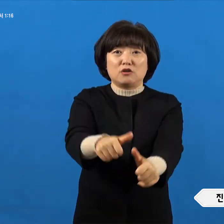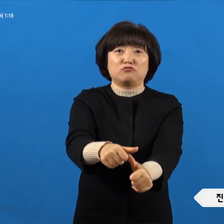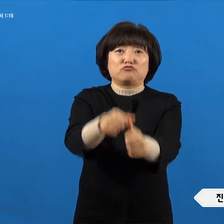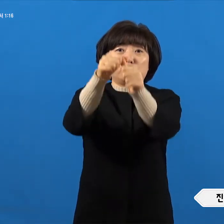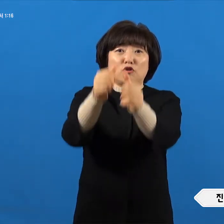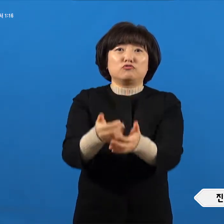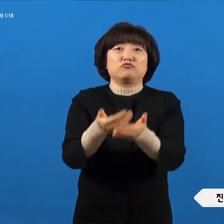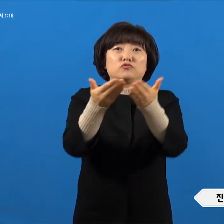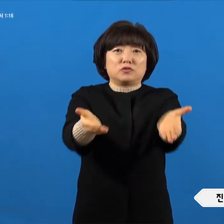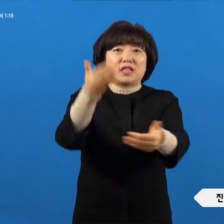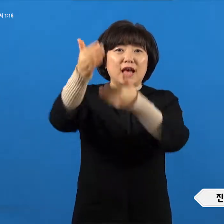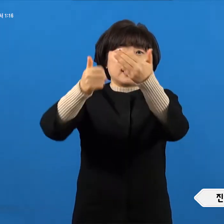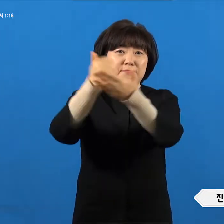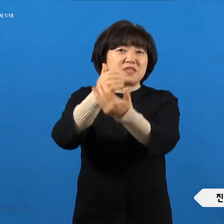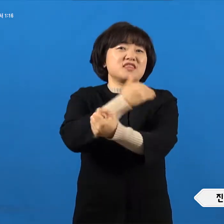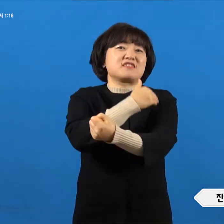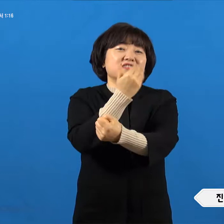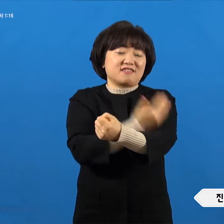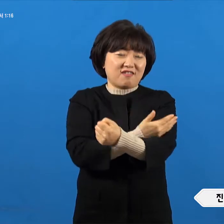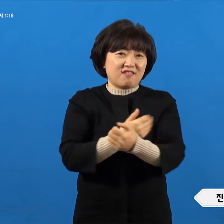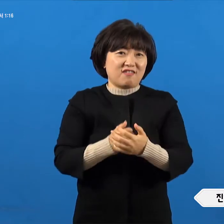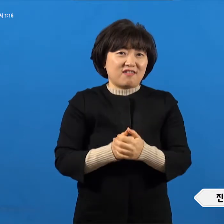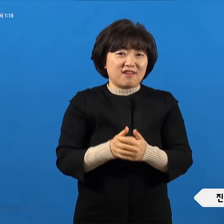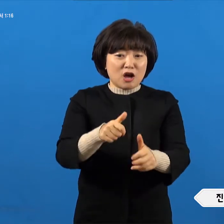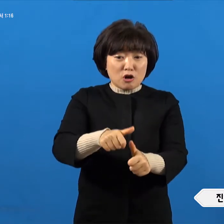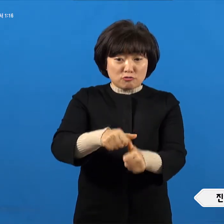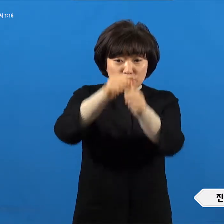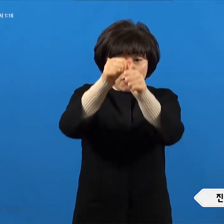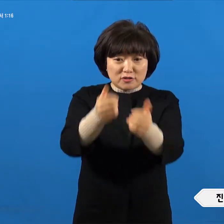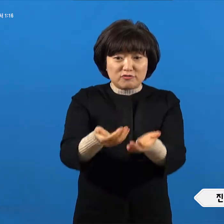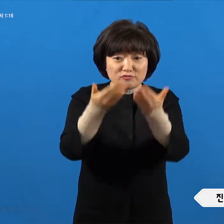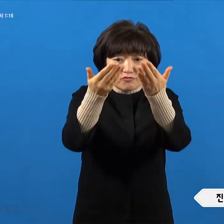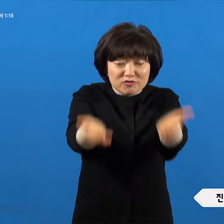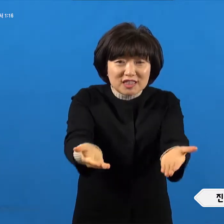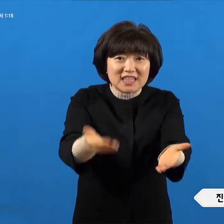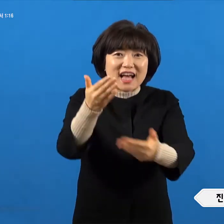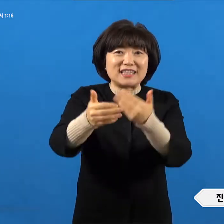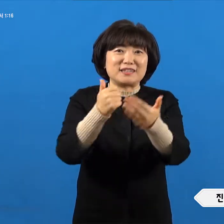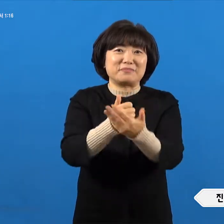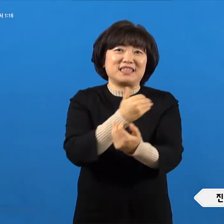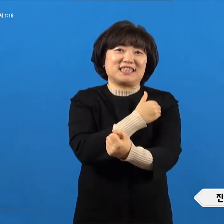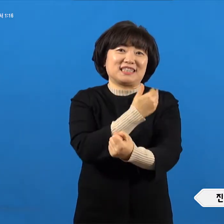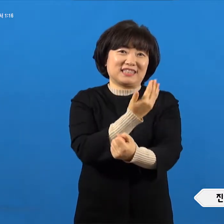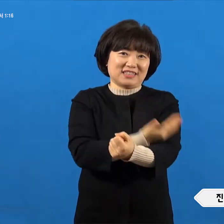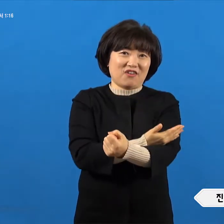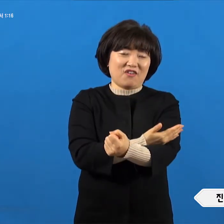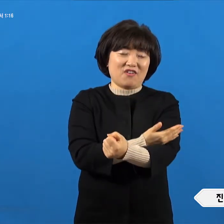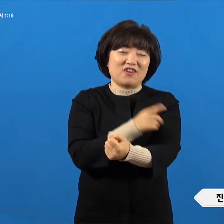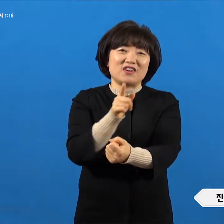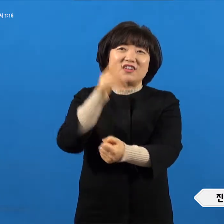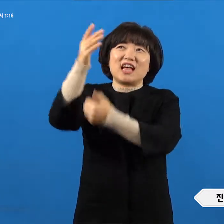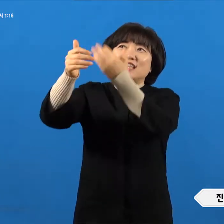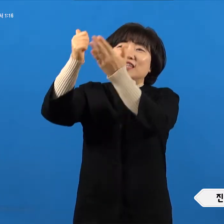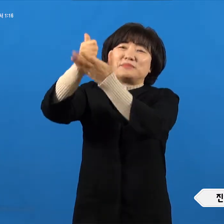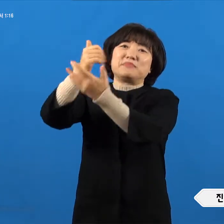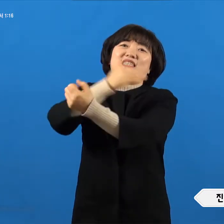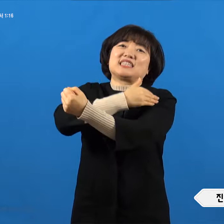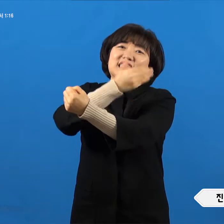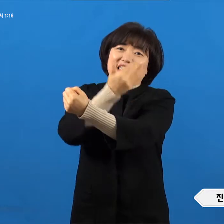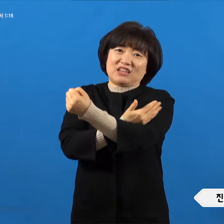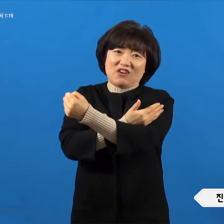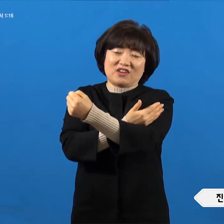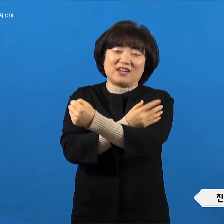그는 선포합니다. 구원을 주시는 능력이 복음입니다. 그것은 하나님의 능력이라고